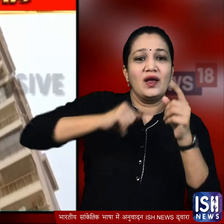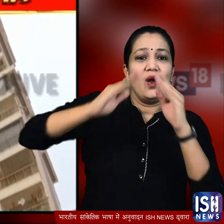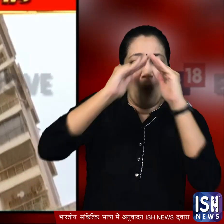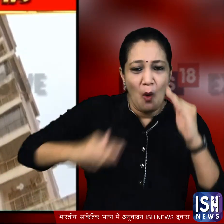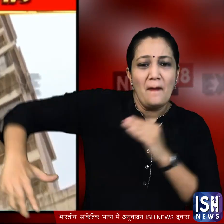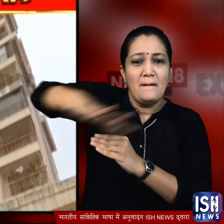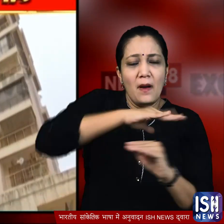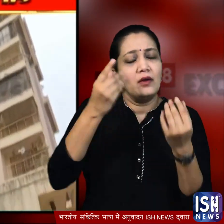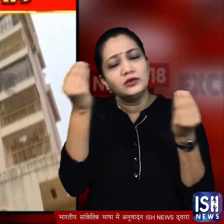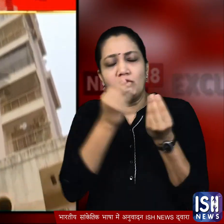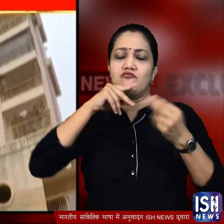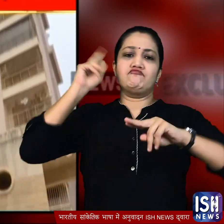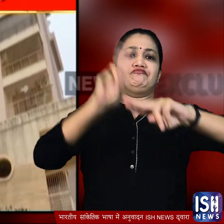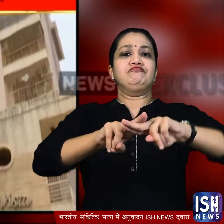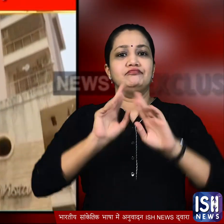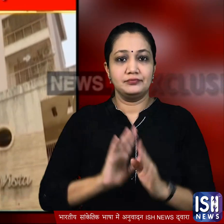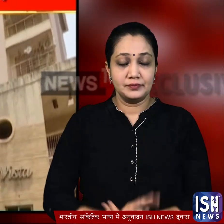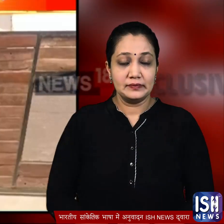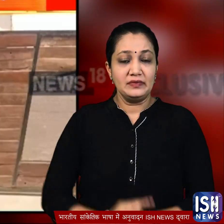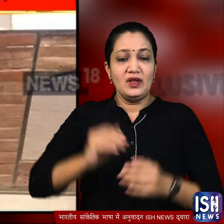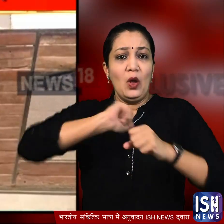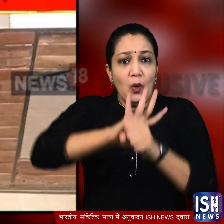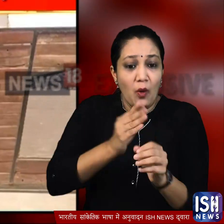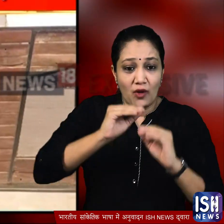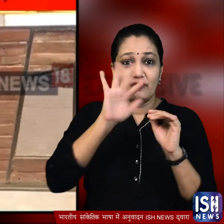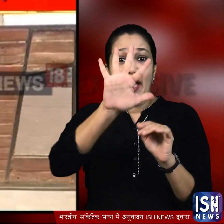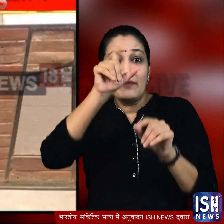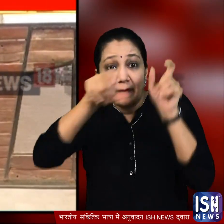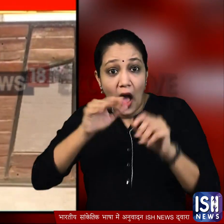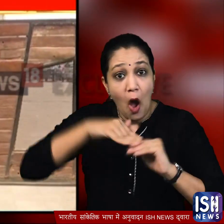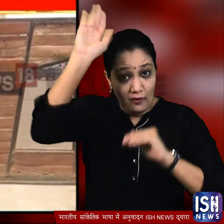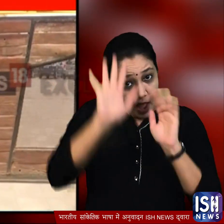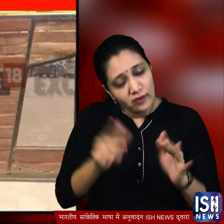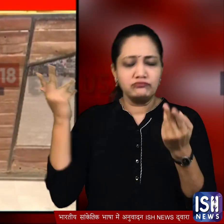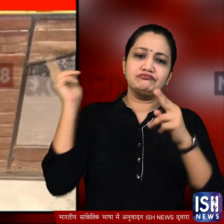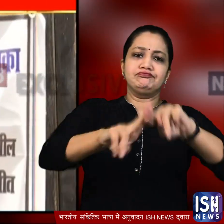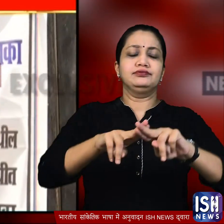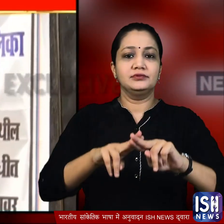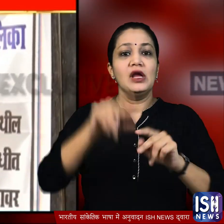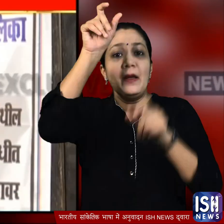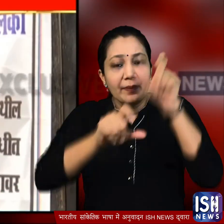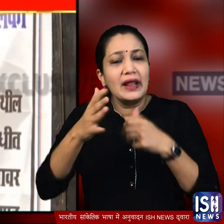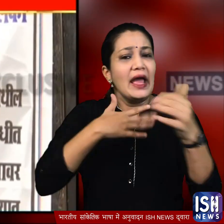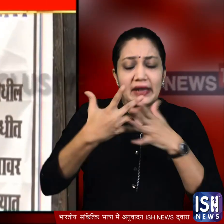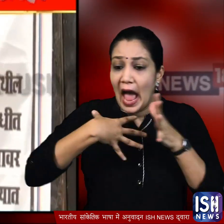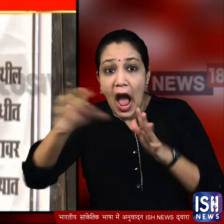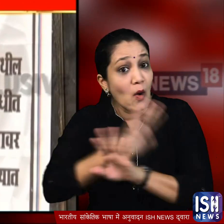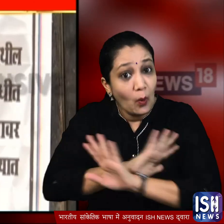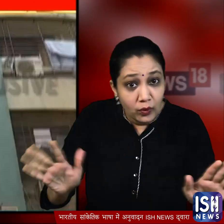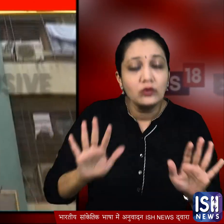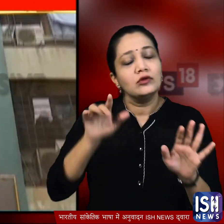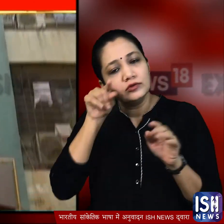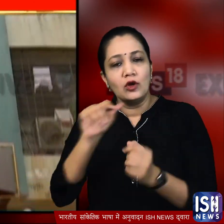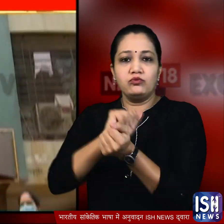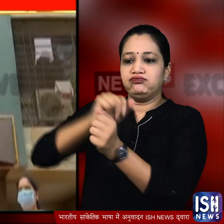बिल्डिंग्स और हाउसिंग सोसाइटी को कुछ वक्त के लिए सील कर दिया गया, जहां पर कोरोना के 5 से ज्यादा मरीज सामने आए। इस दौरान वहां रहने वाले लोग बाहर